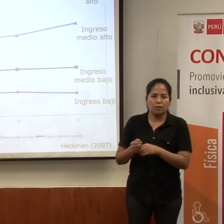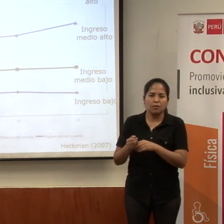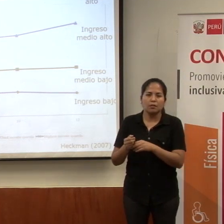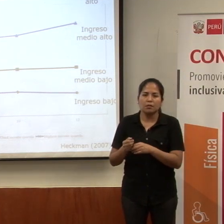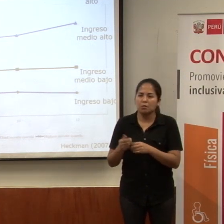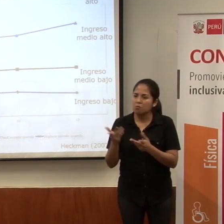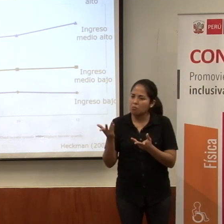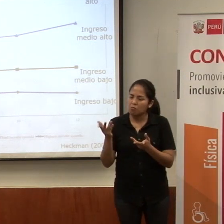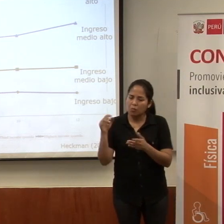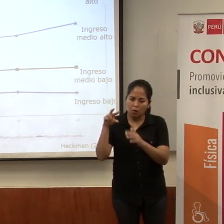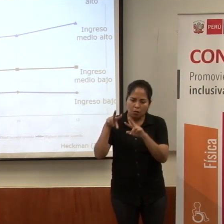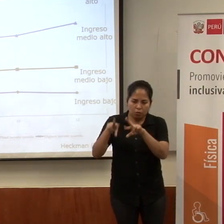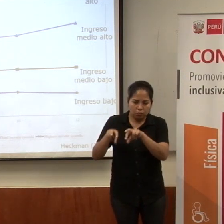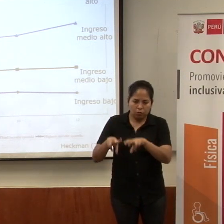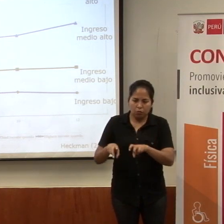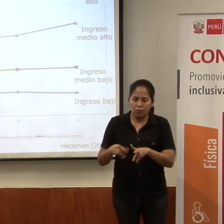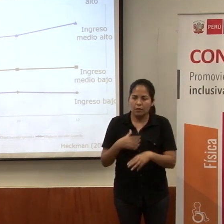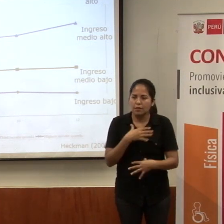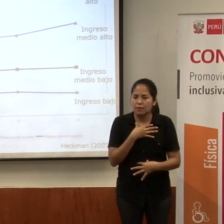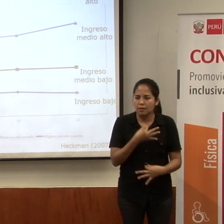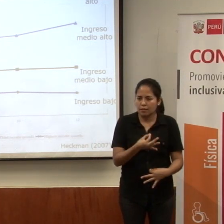porque